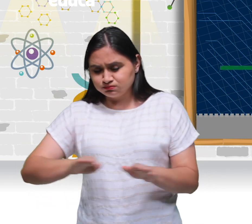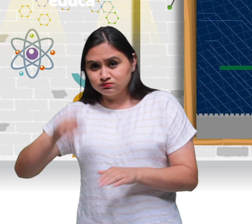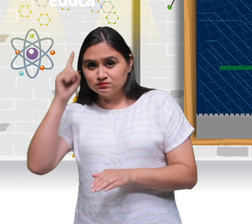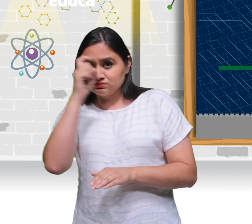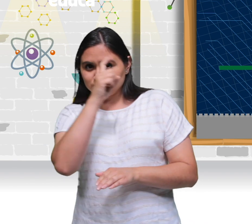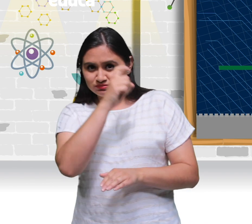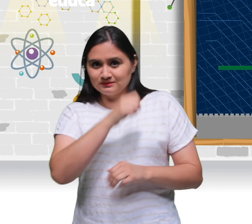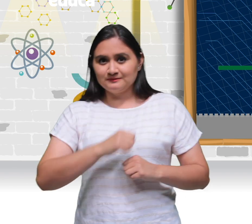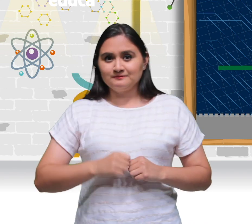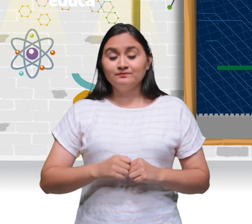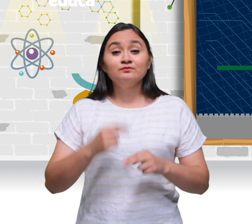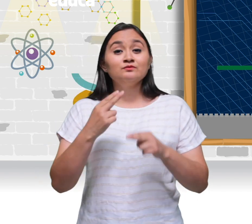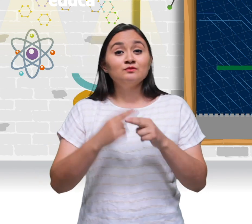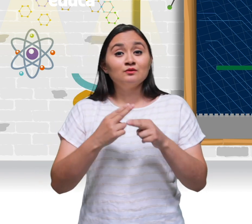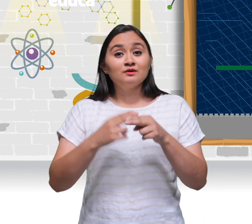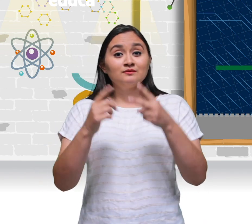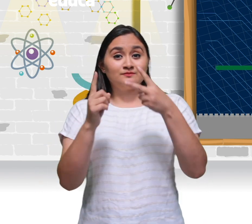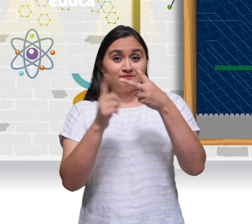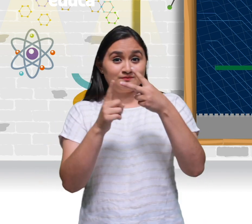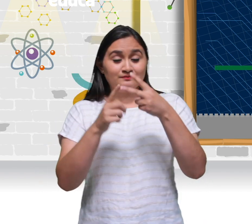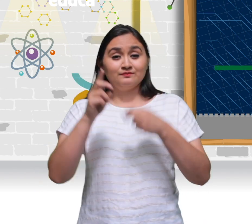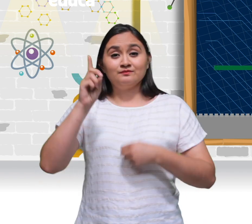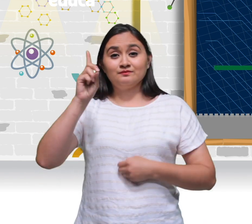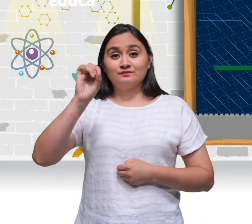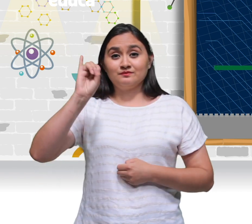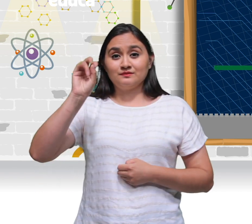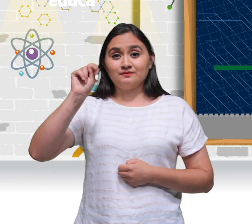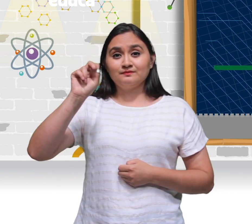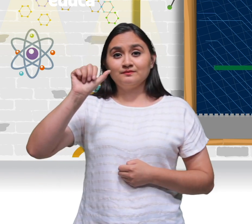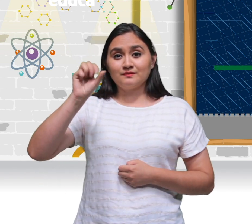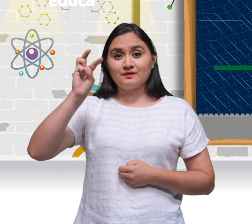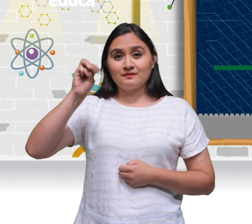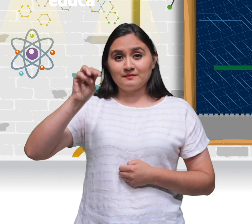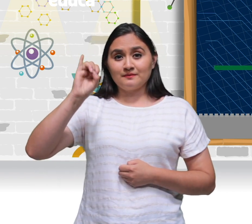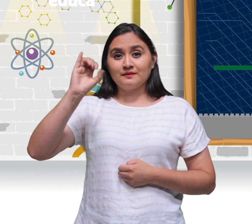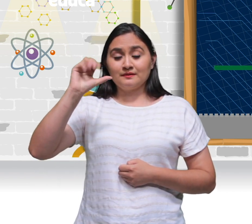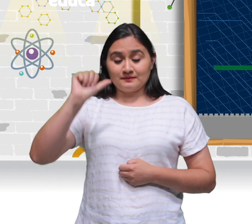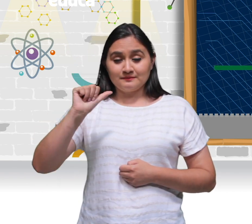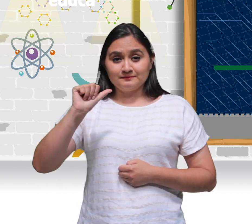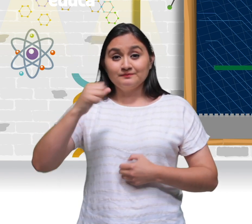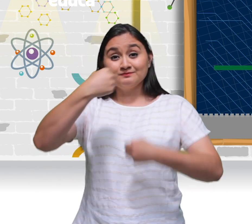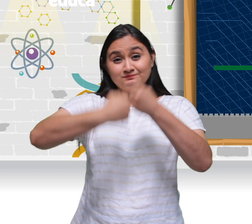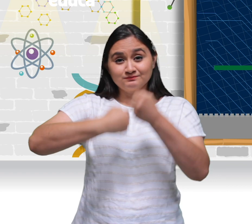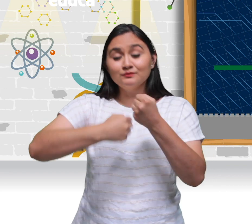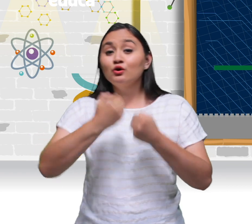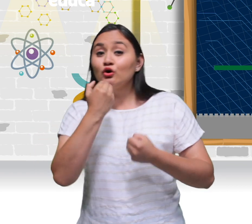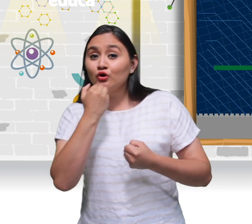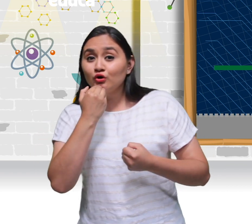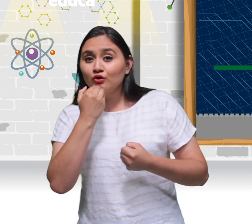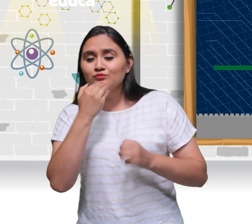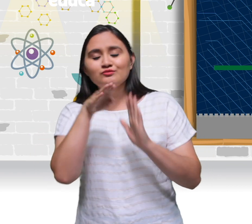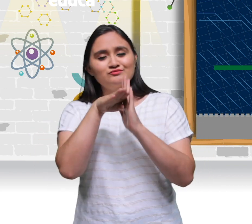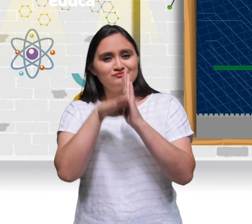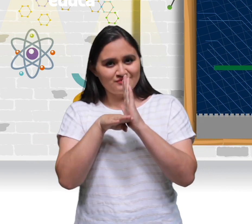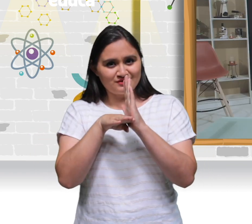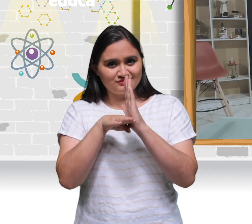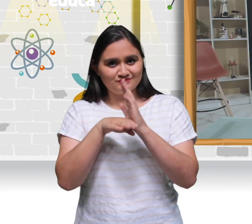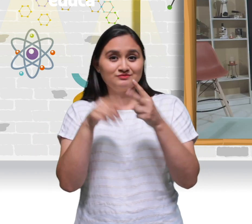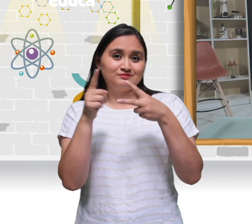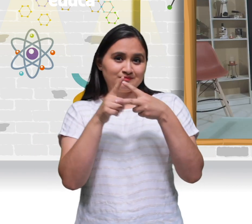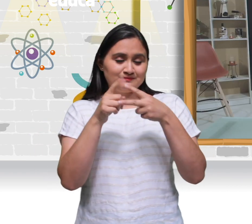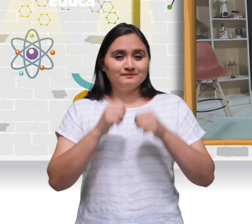denominará fricción dinámica, porque ya hay movimiento. En la mayoría de los casos, la fricción dinámica es menor que la